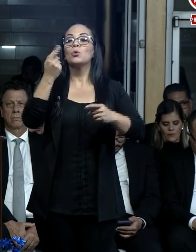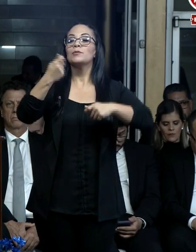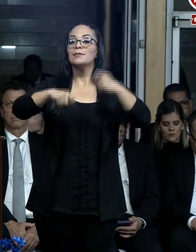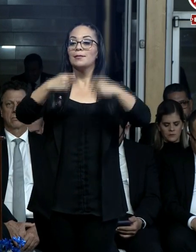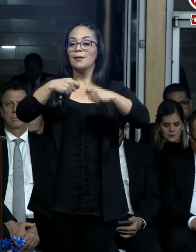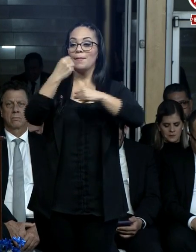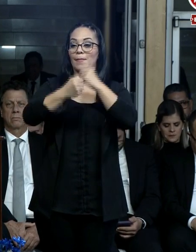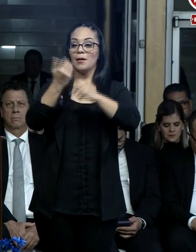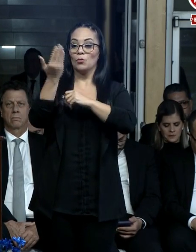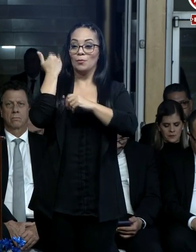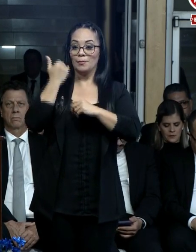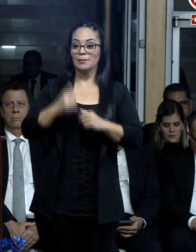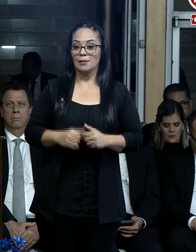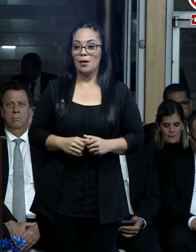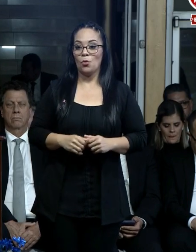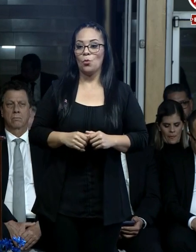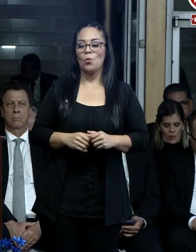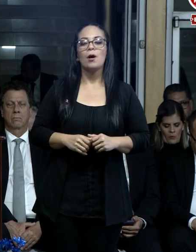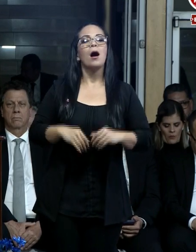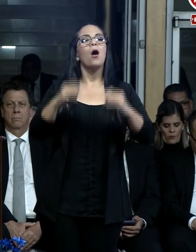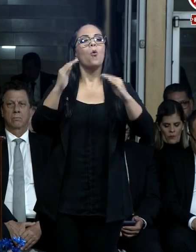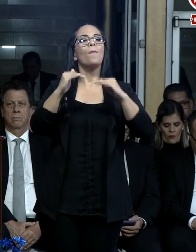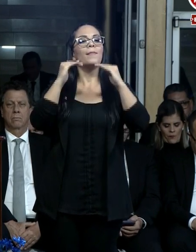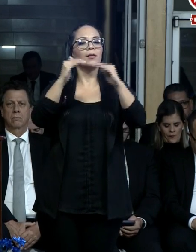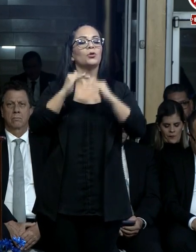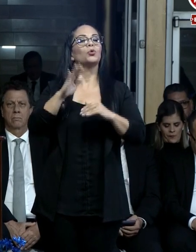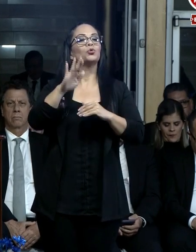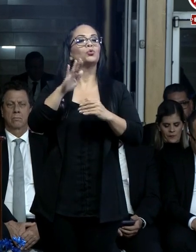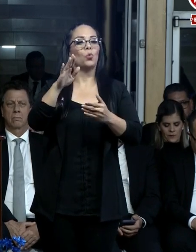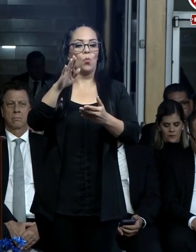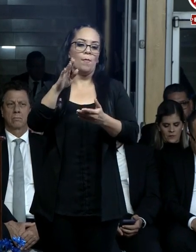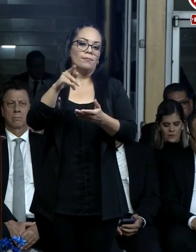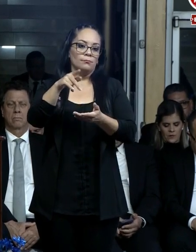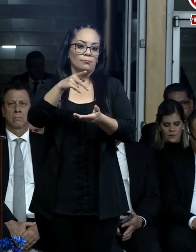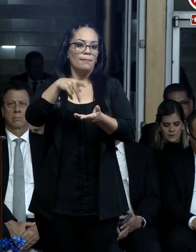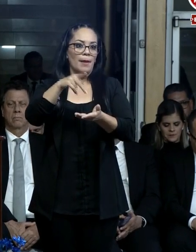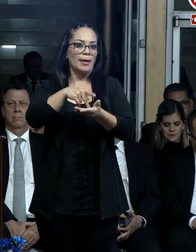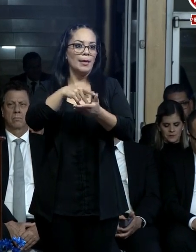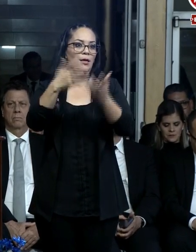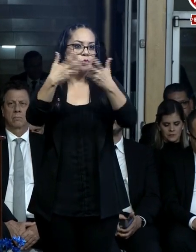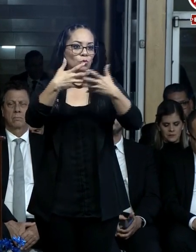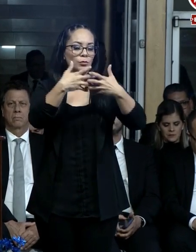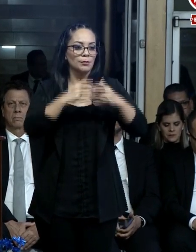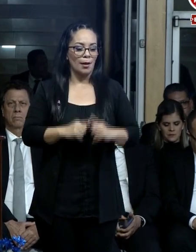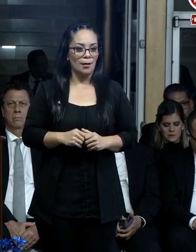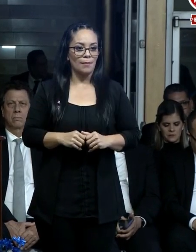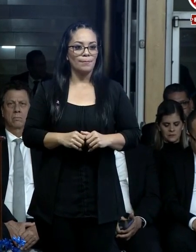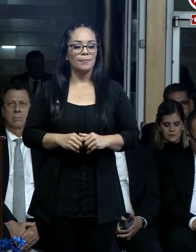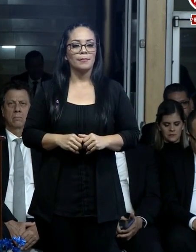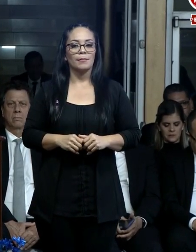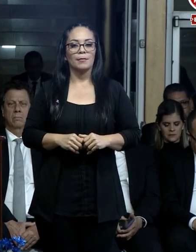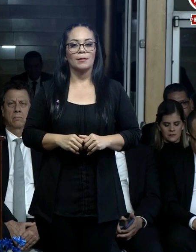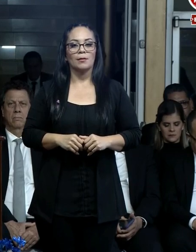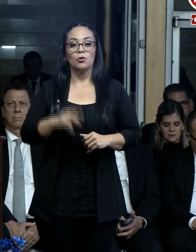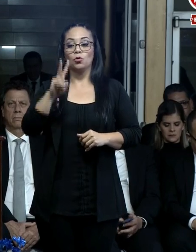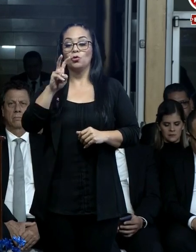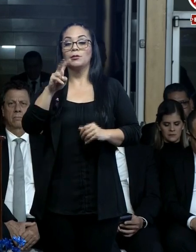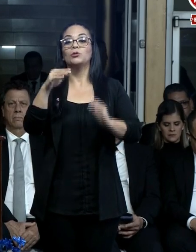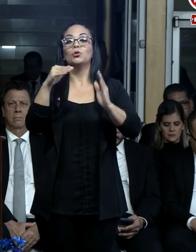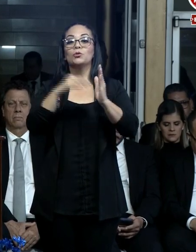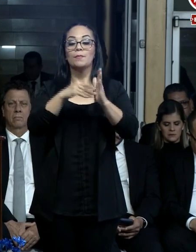del año pasado, aumentó su parque industrial en 200.000